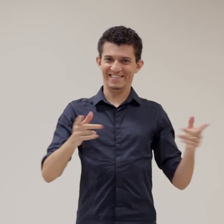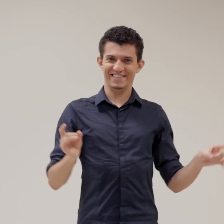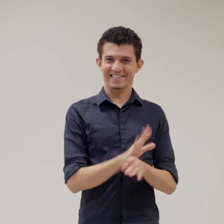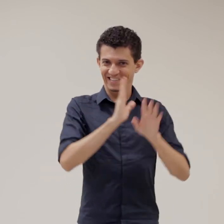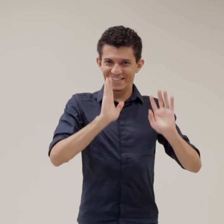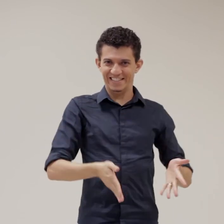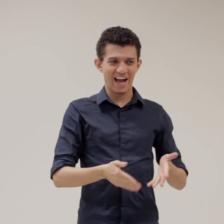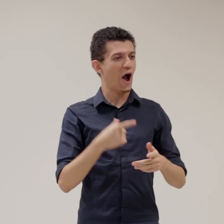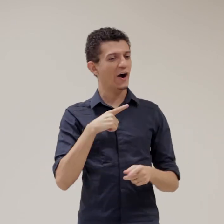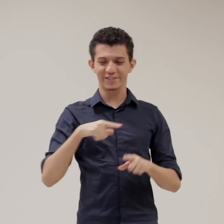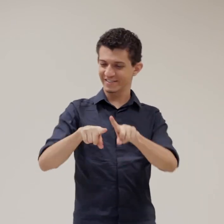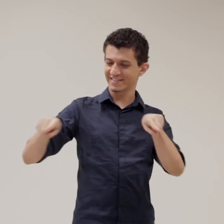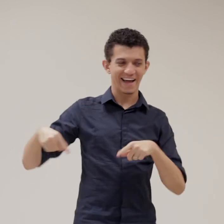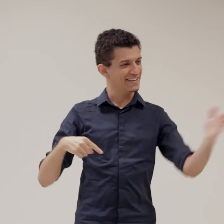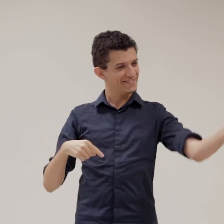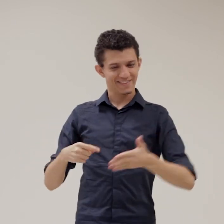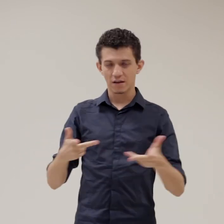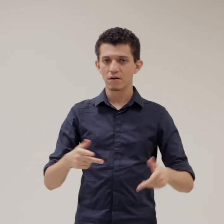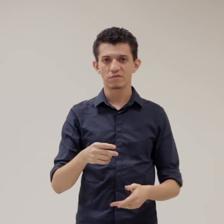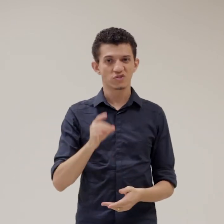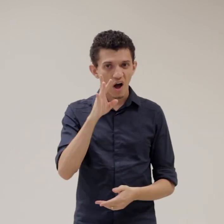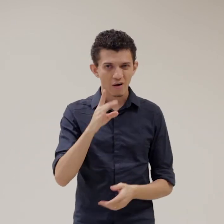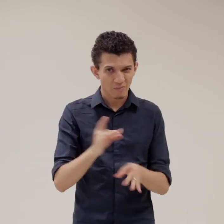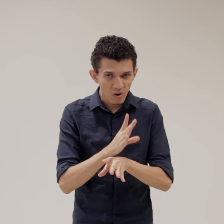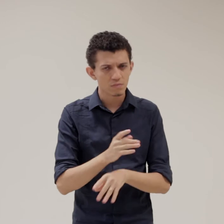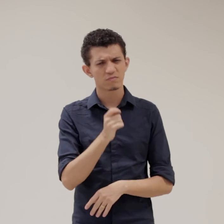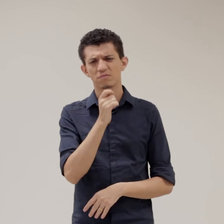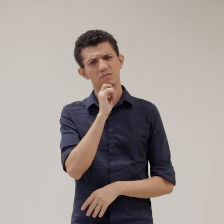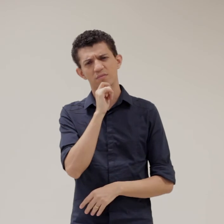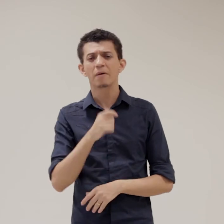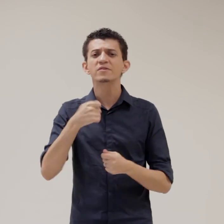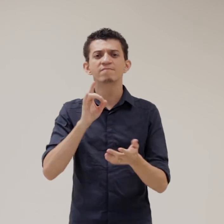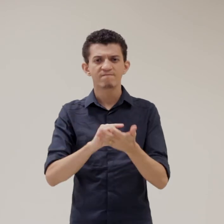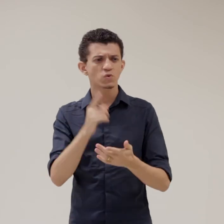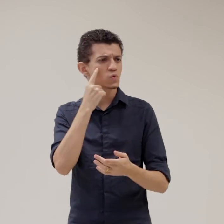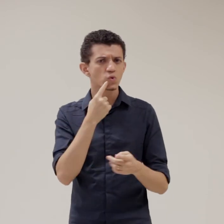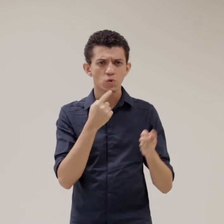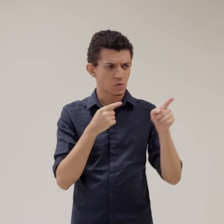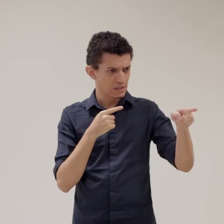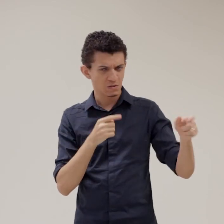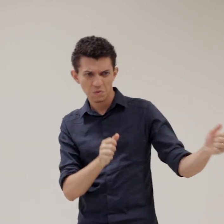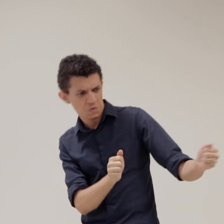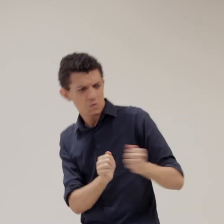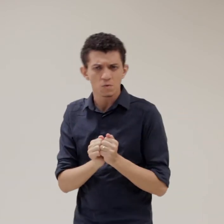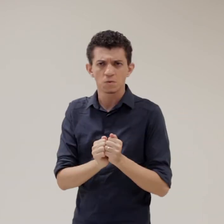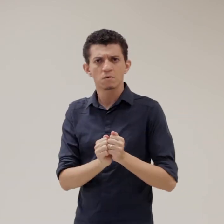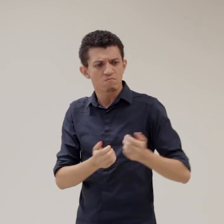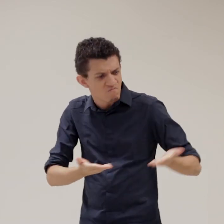necessário incluir intercessão, aconselhamento pastoral mediado por intérpretes de Libras, entre outras medidas inclusivas. Isso